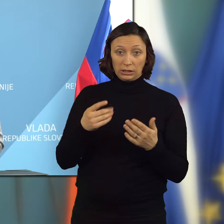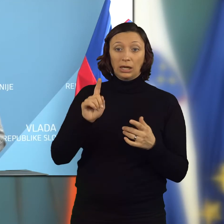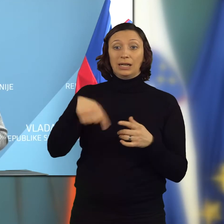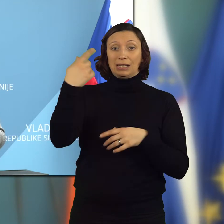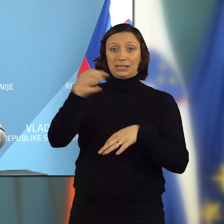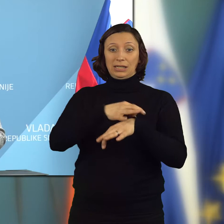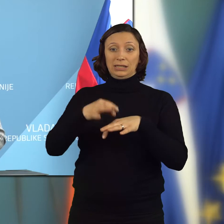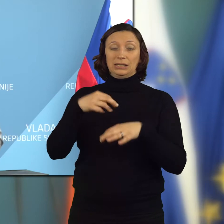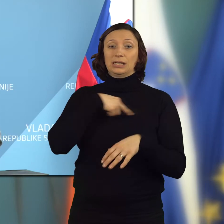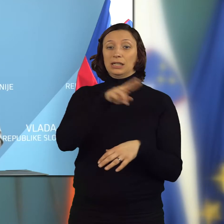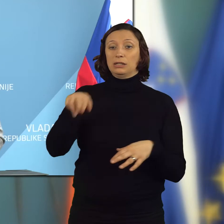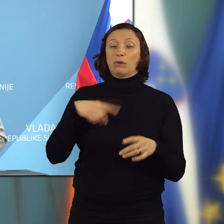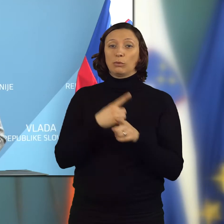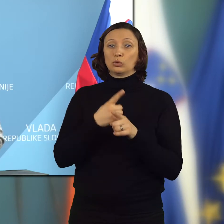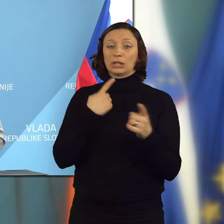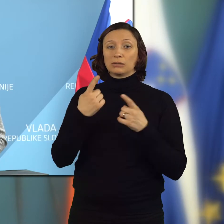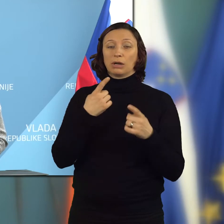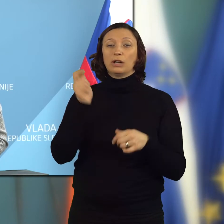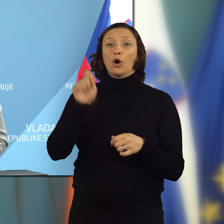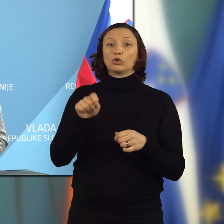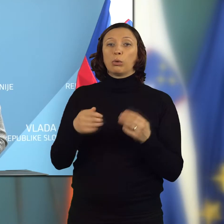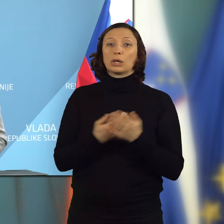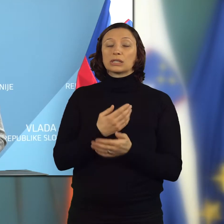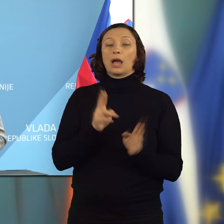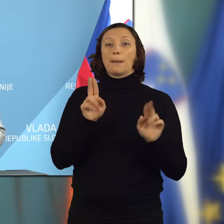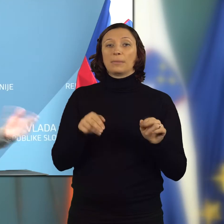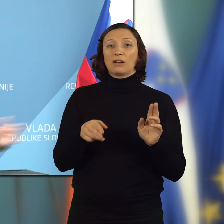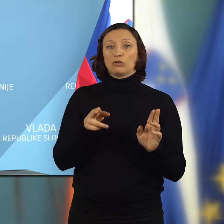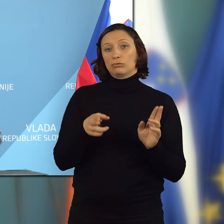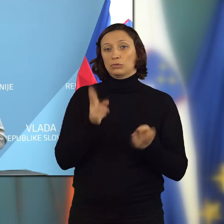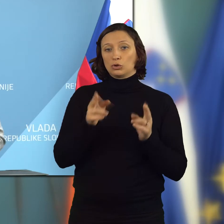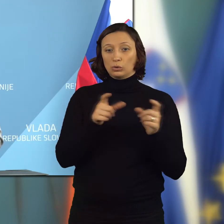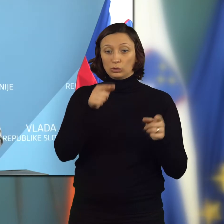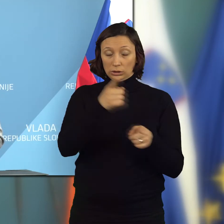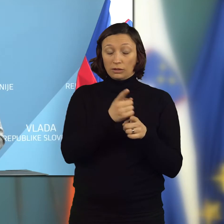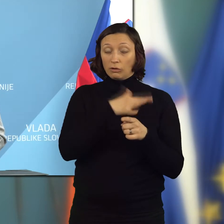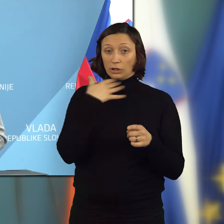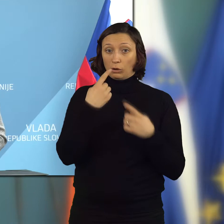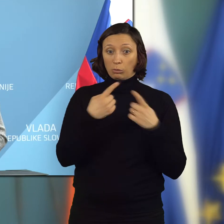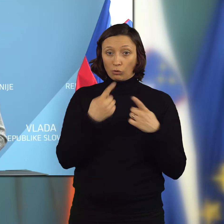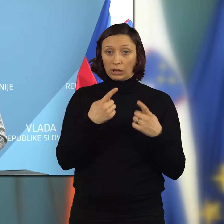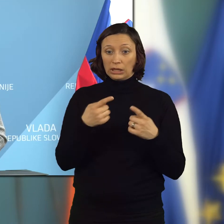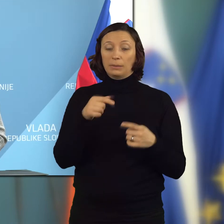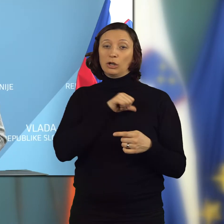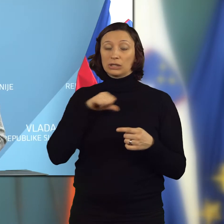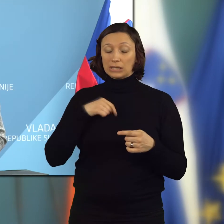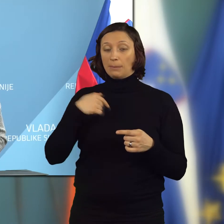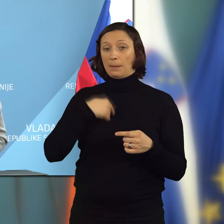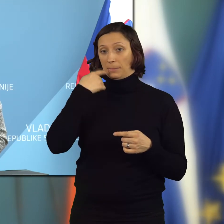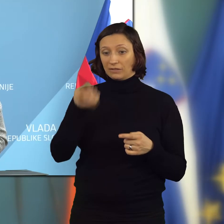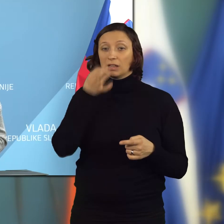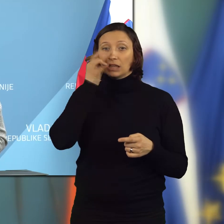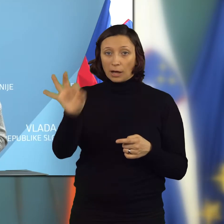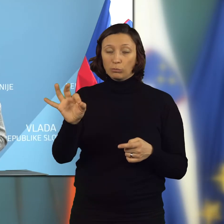tem. Naslednji teden imamo tudi razpravo na odboru za pravosodje, tudi tam bo priložnost marsikaj zapovedati, ampak kot